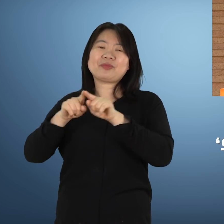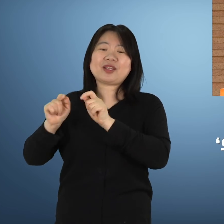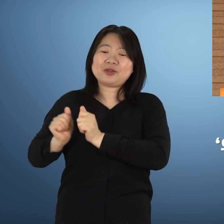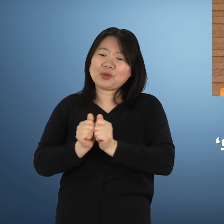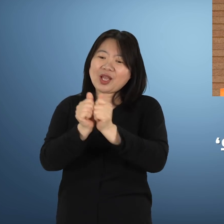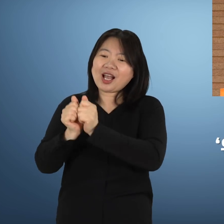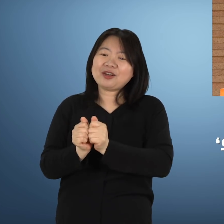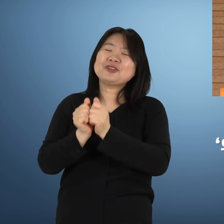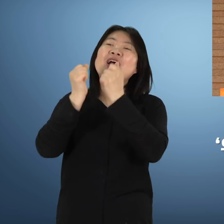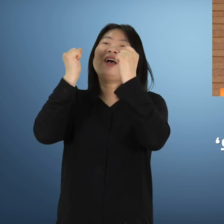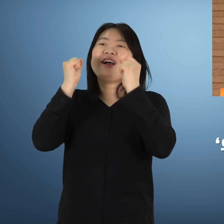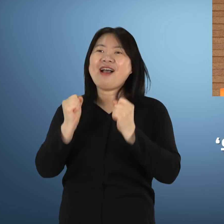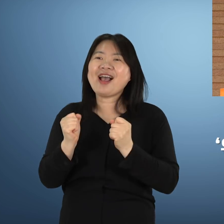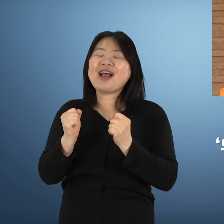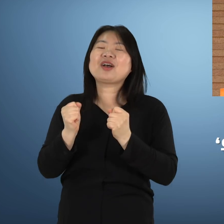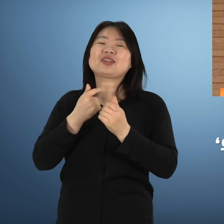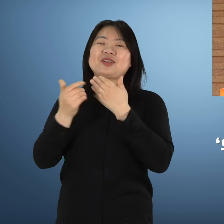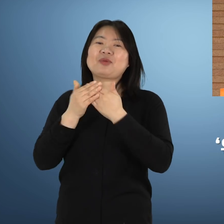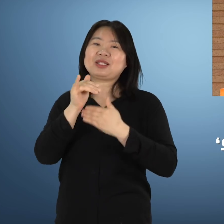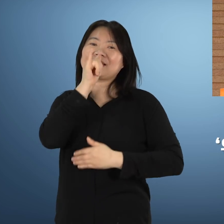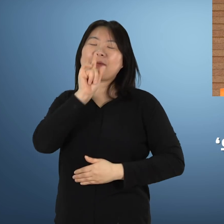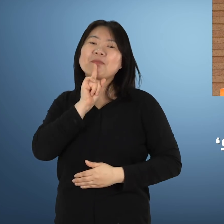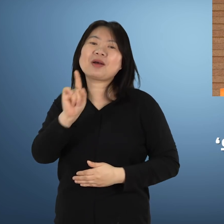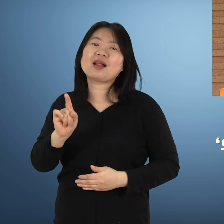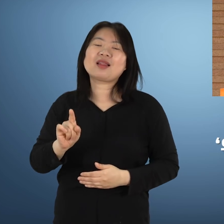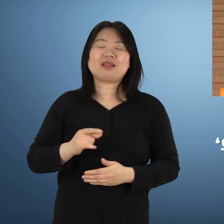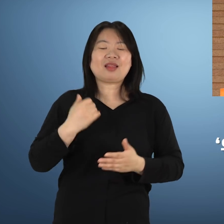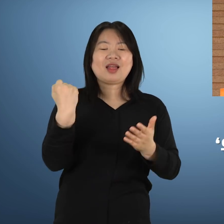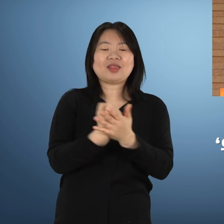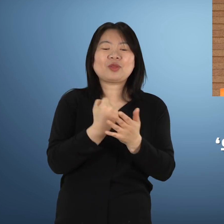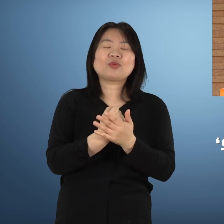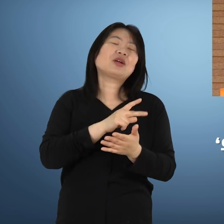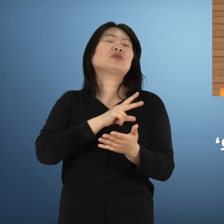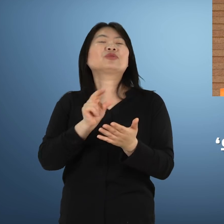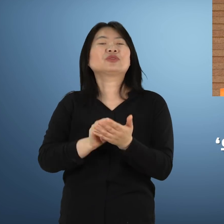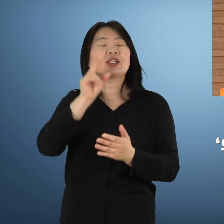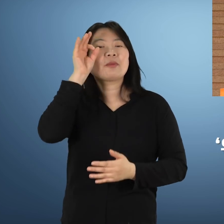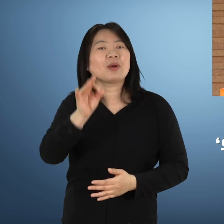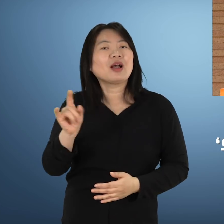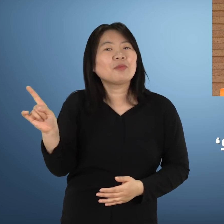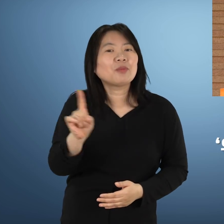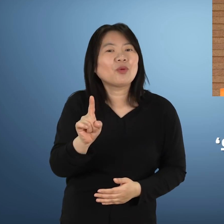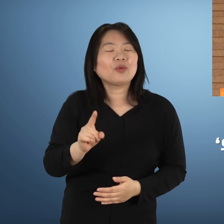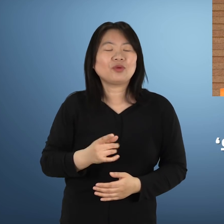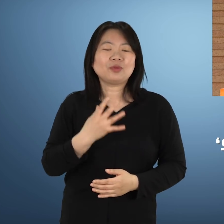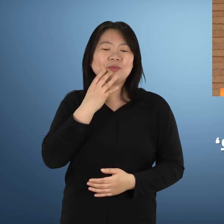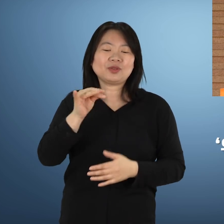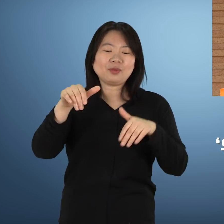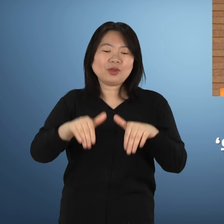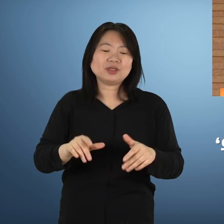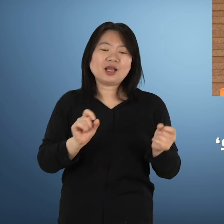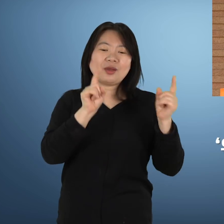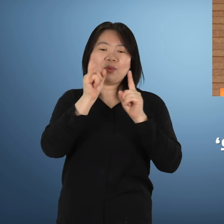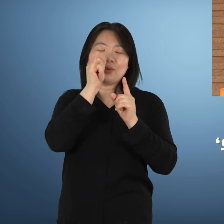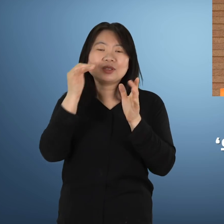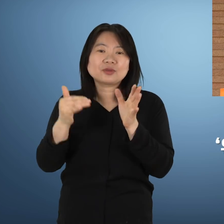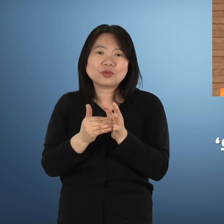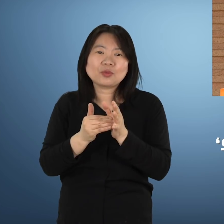그렇습니다. 애통이라는 주제는 그들이 물론 포로에서 회복이